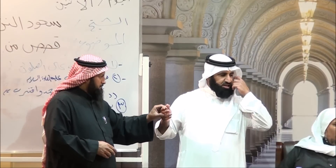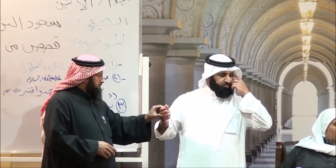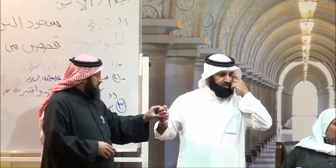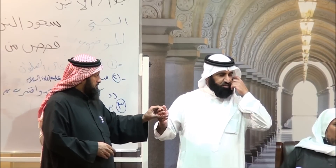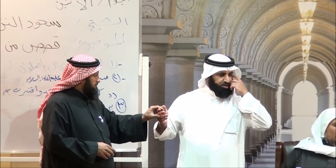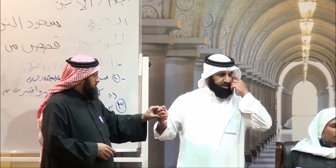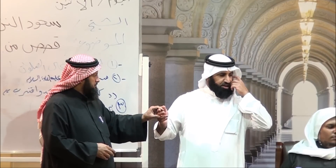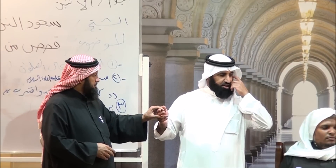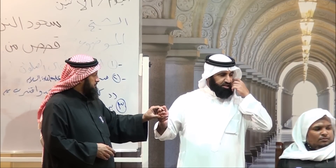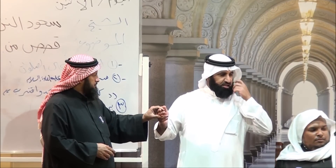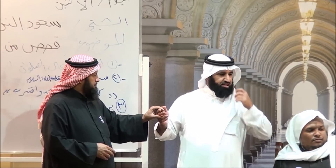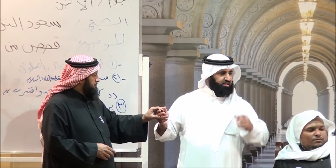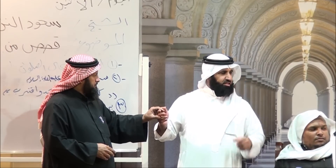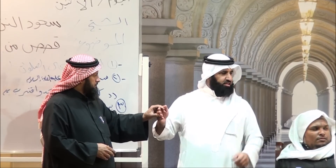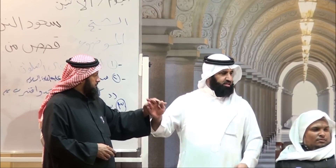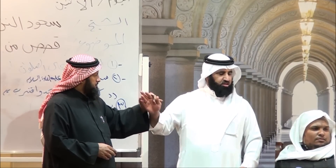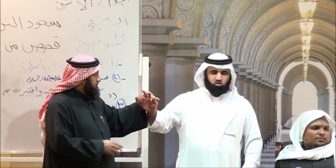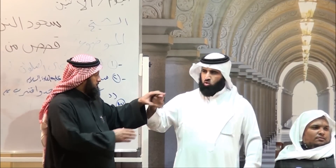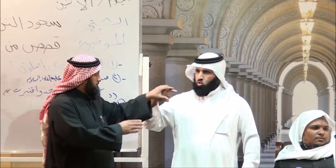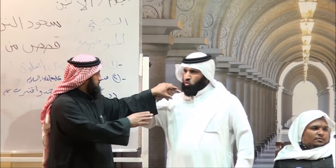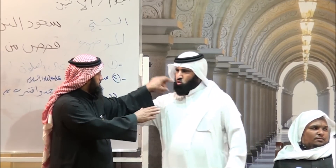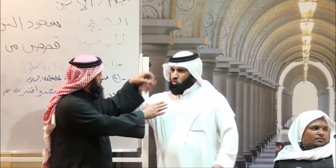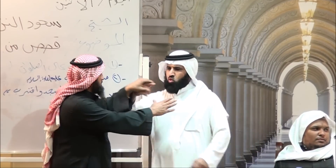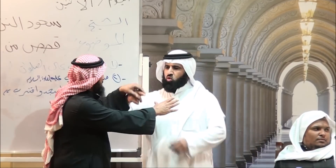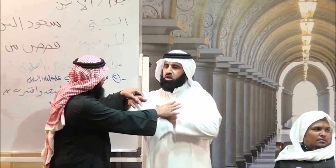خلص خلص اللي بديك بعد